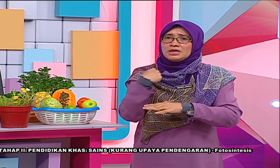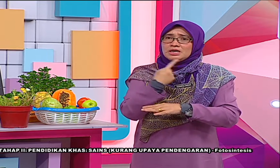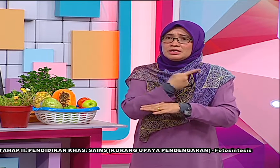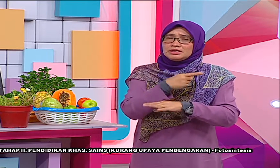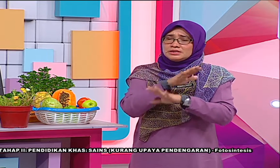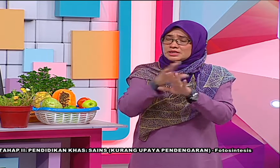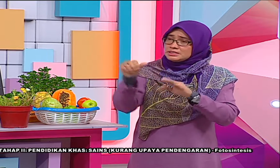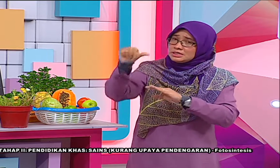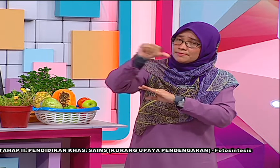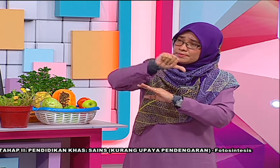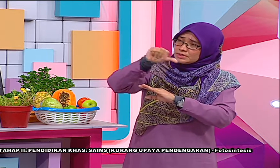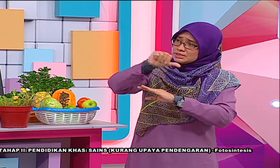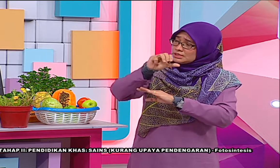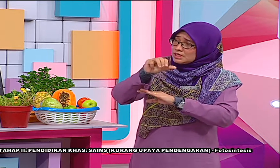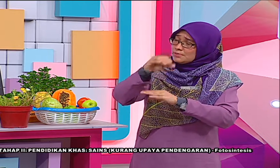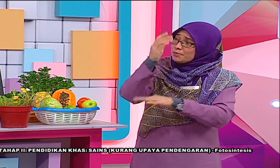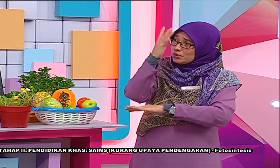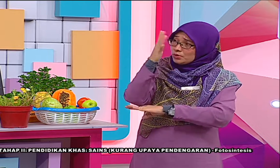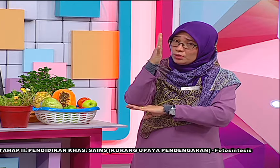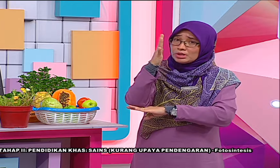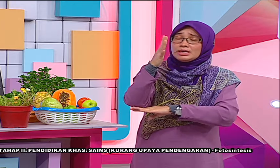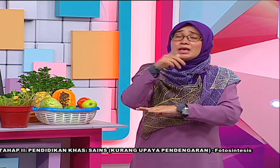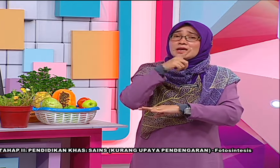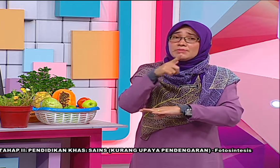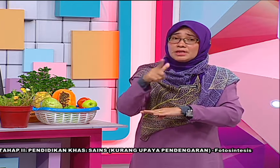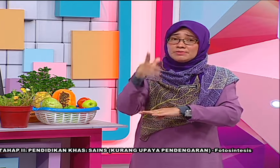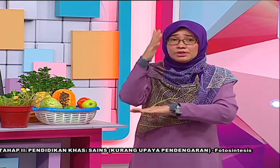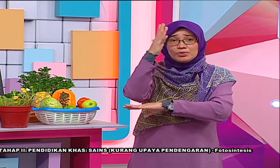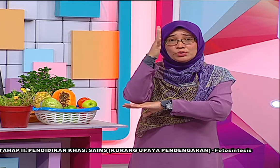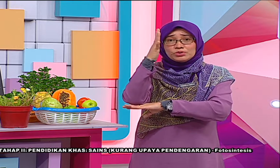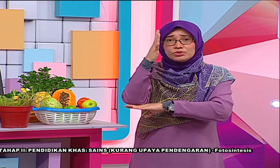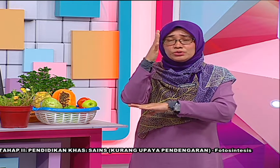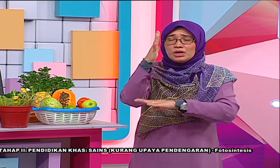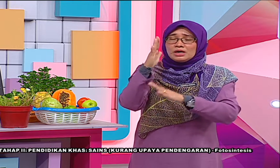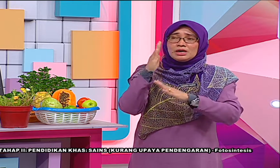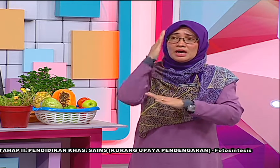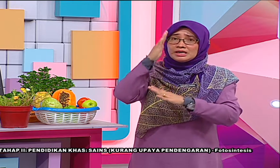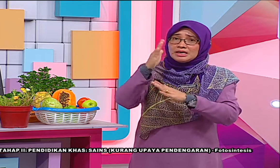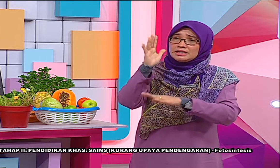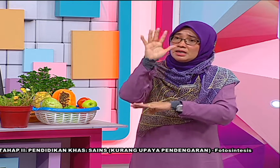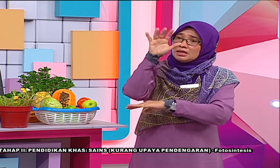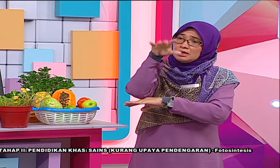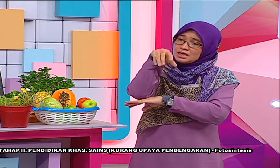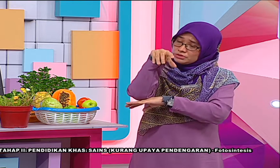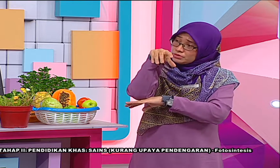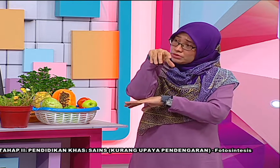kita tak siram-siram pokoknya lama-lama pokok tuh akan layu